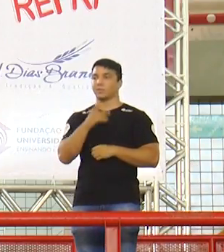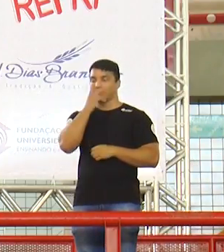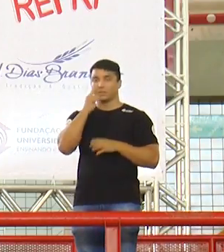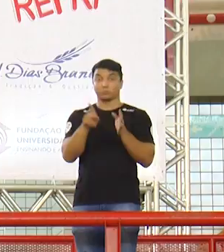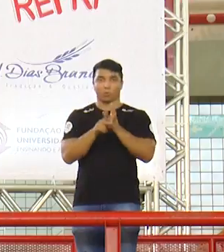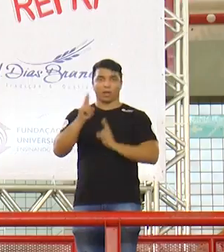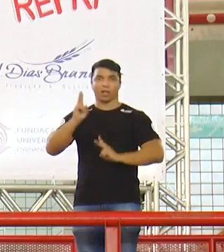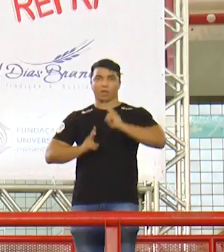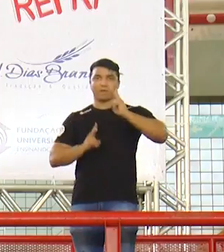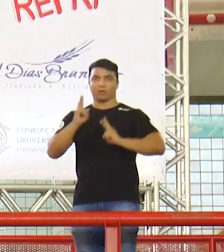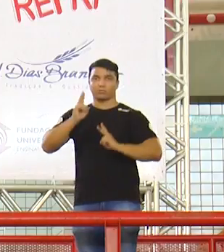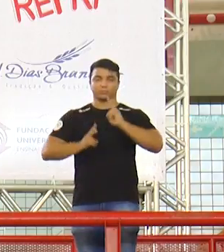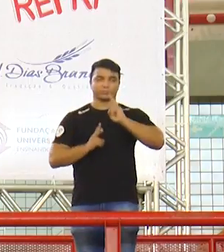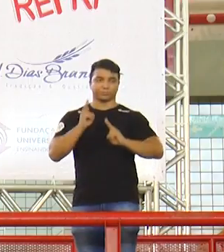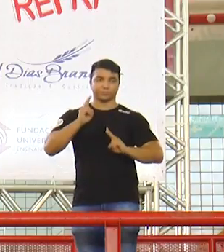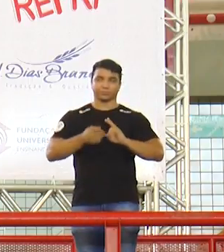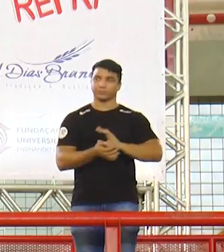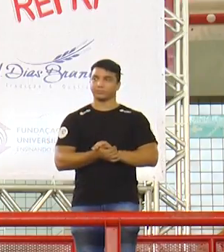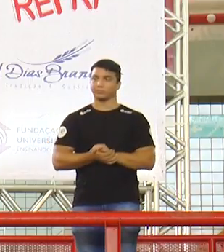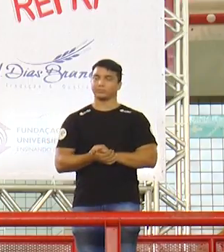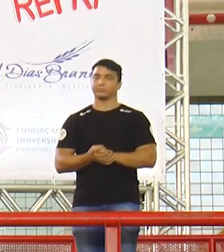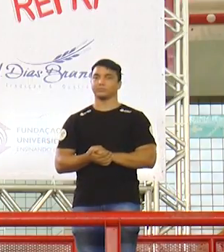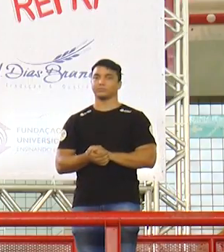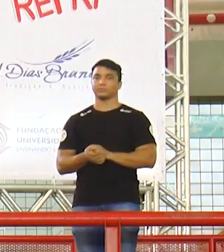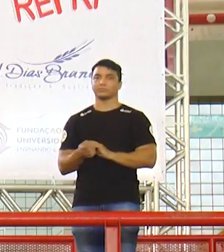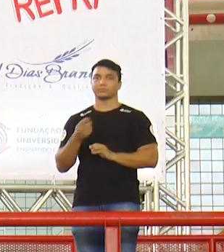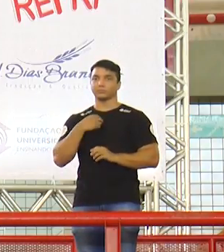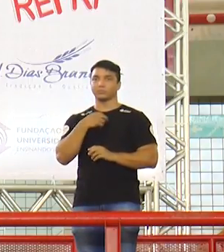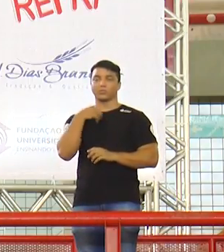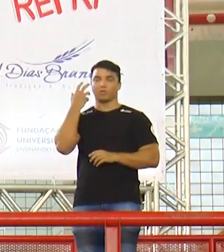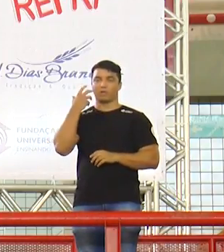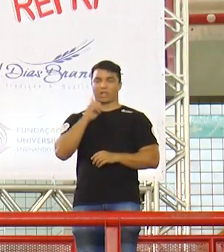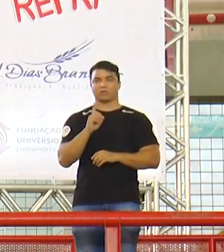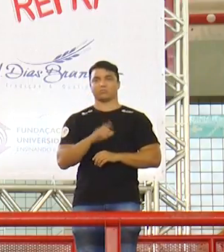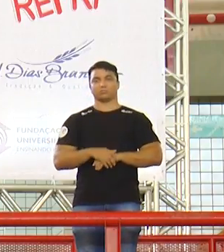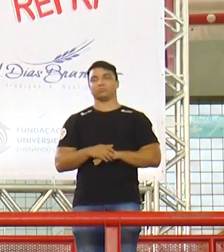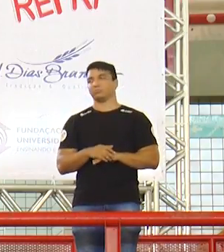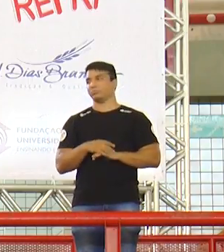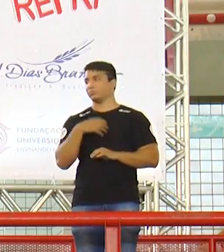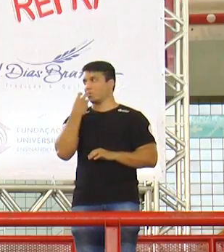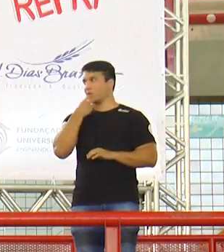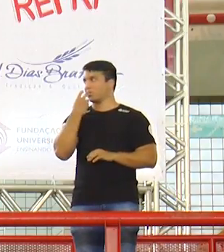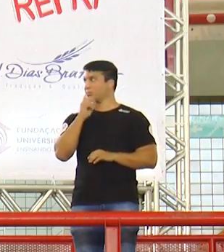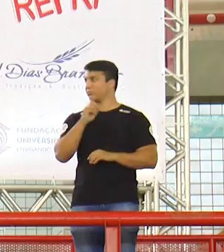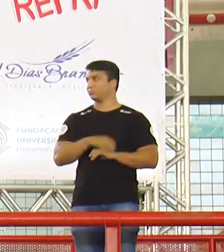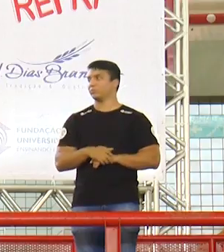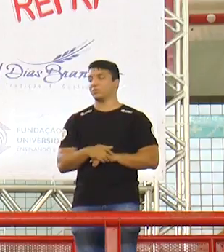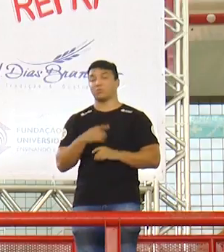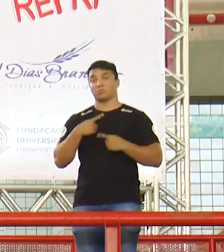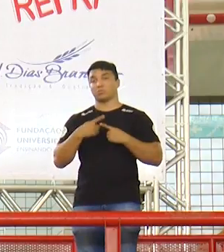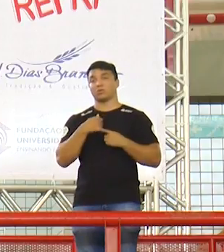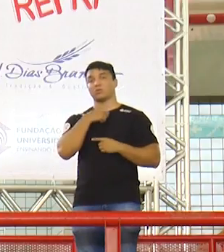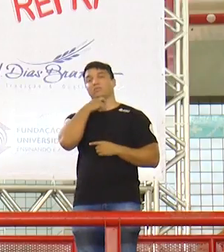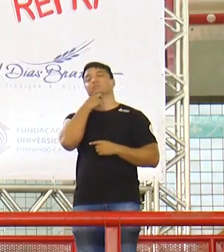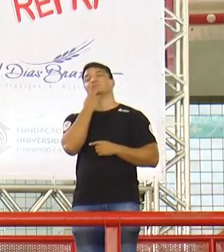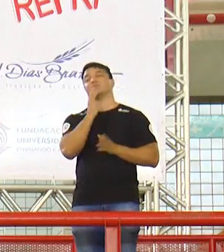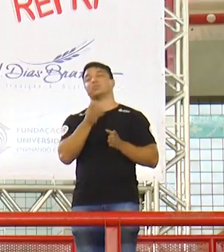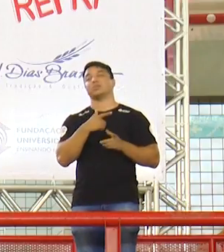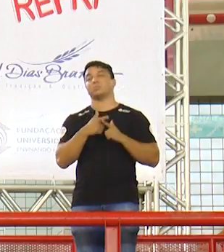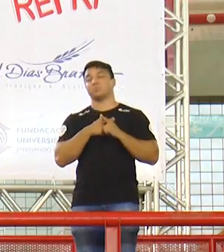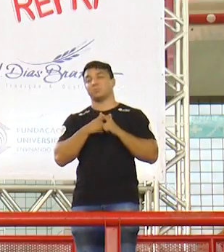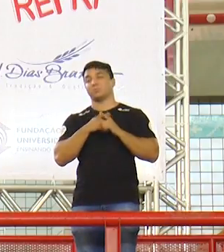de carnaval. Quem quiser faz assim. Eu não vou cantar não. Não vou cantar porque estou com a voz já